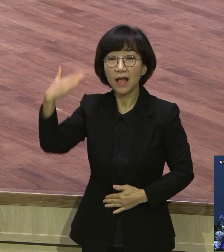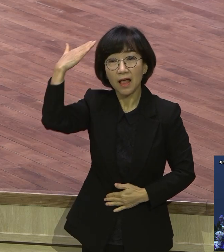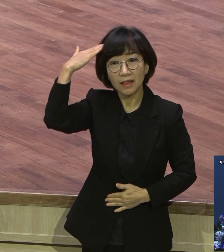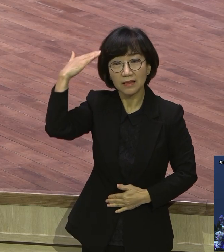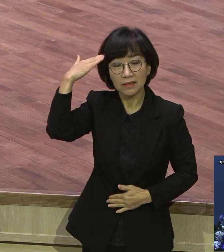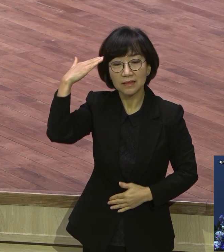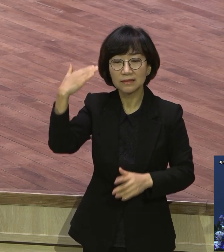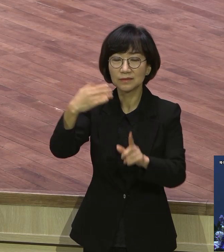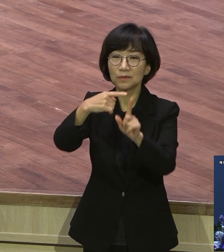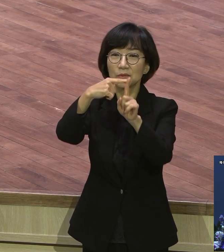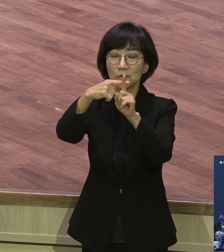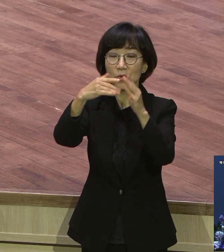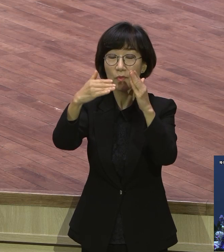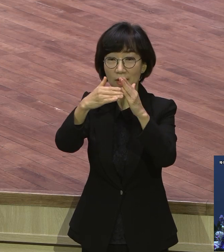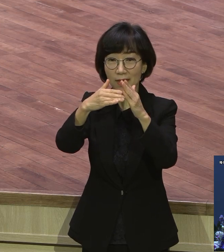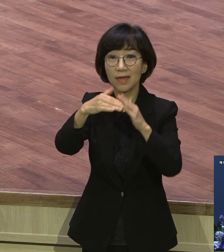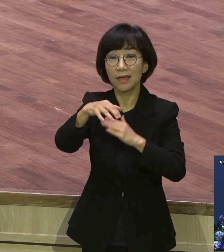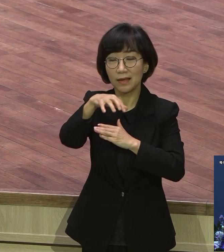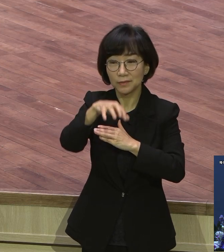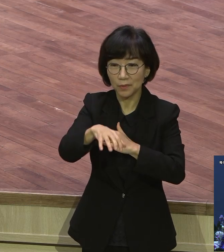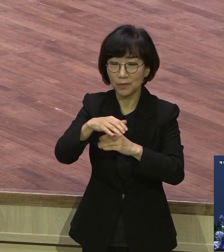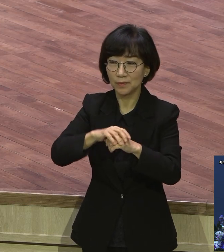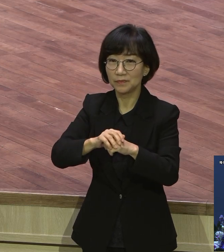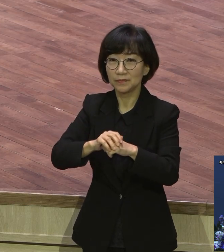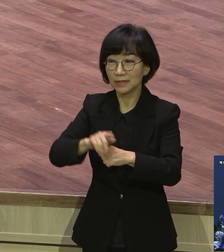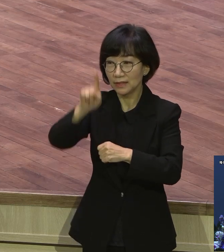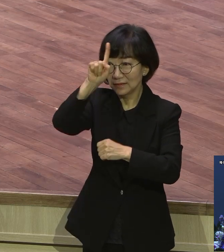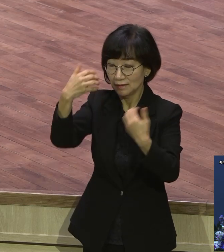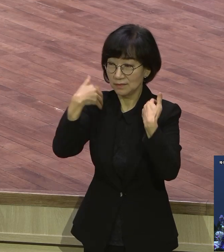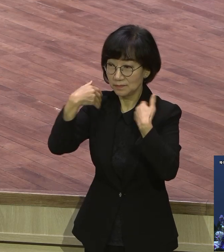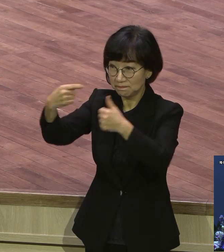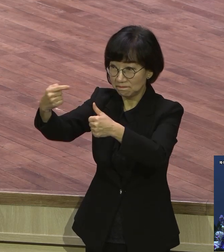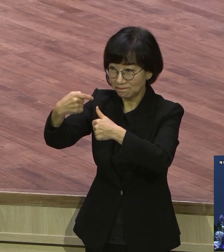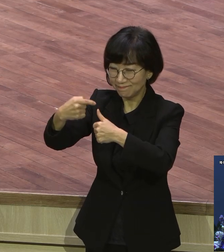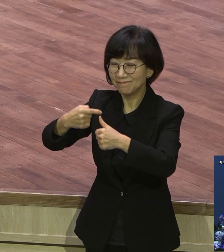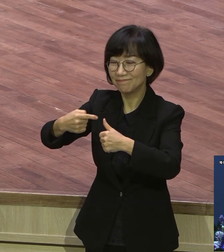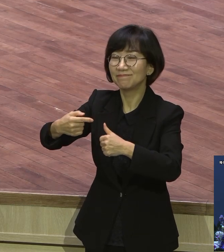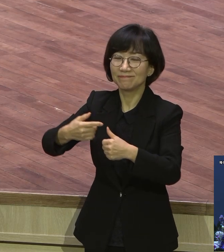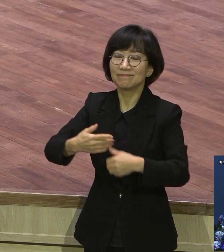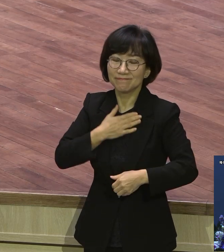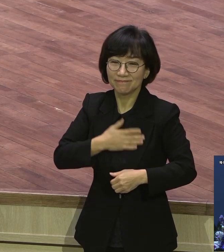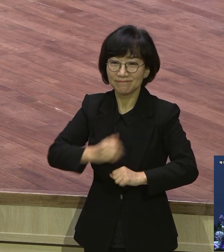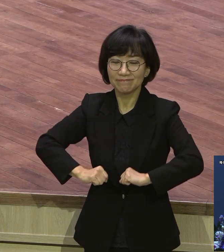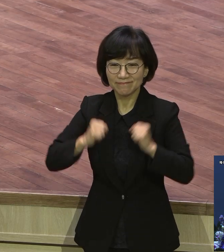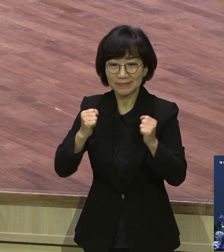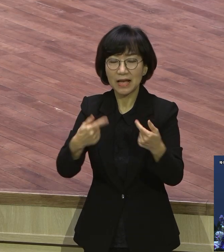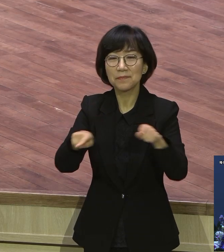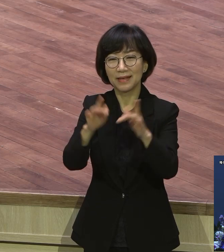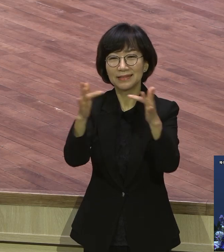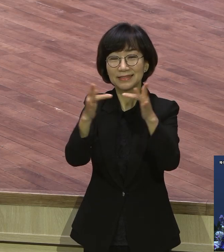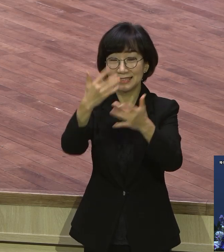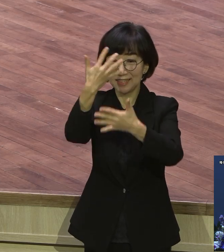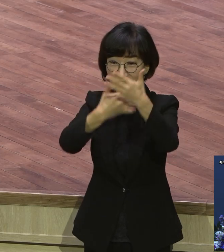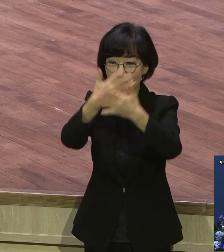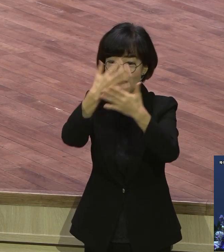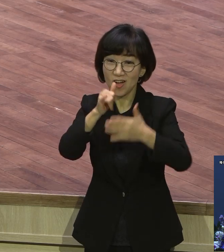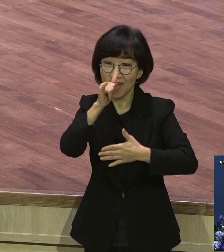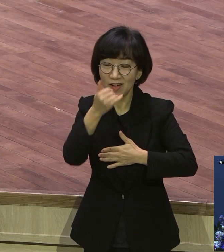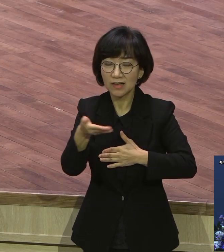당국 정책의 방침에 따라서 온난 예배를 드리고 있습니다. 그런데 안타깝게도